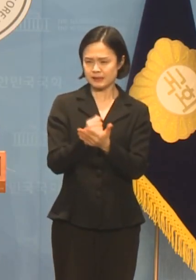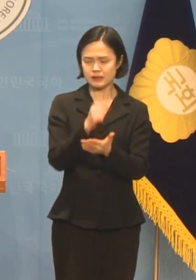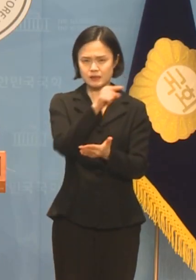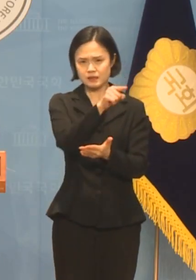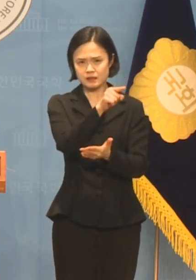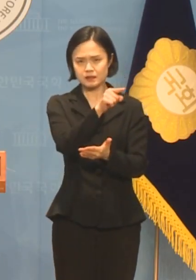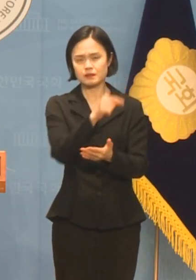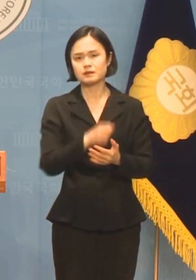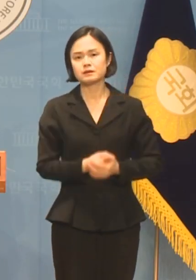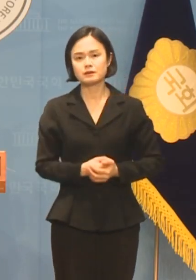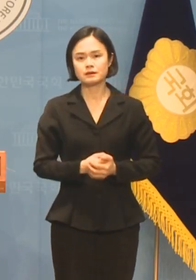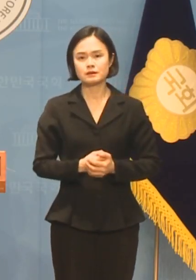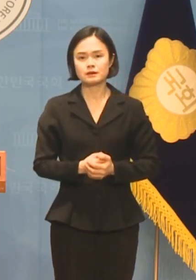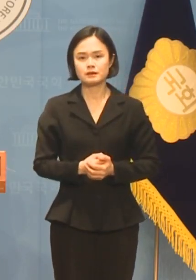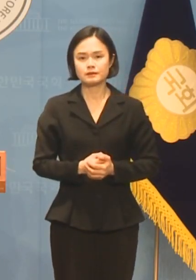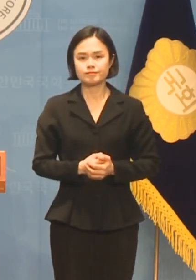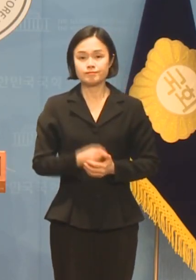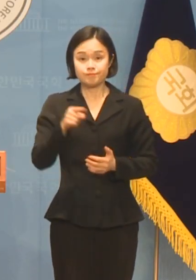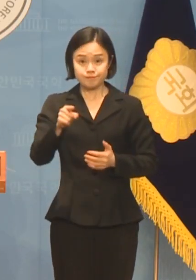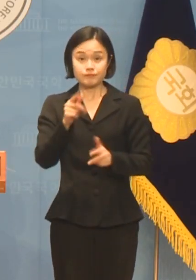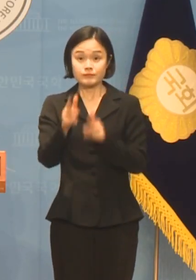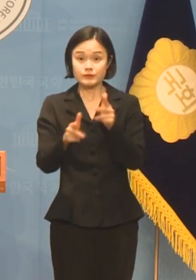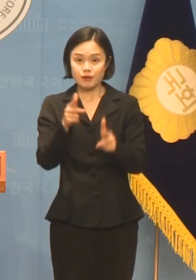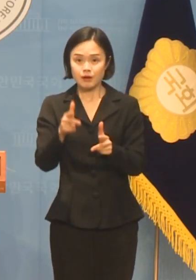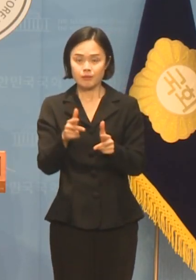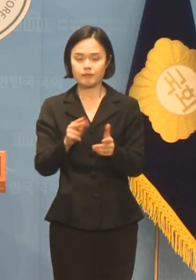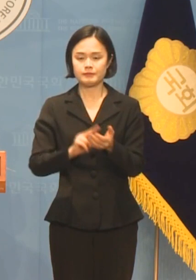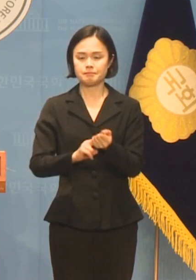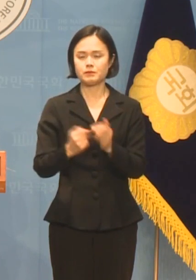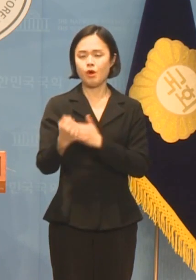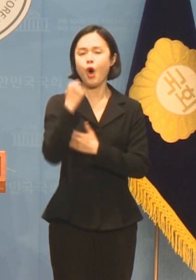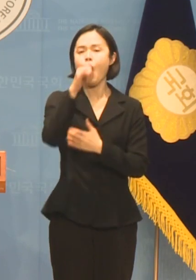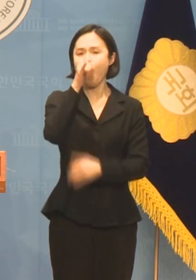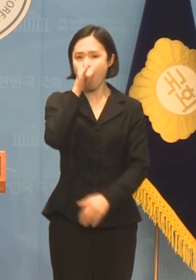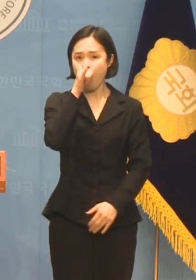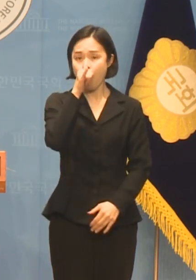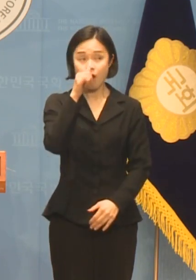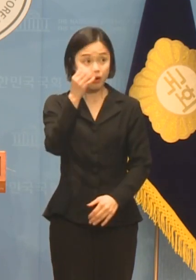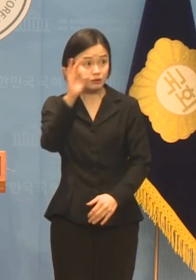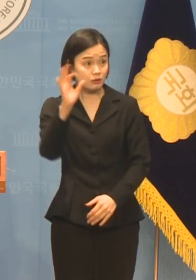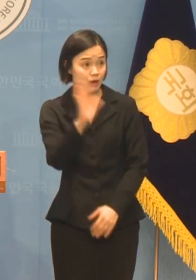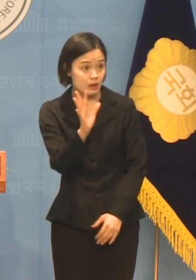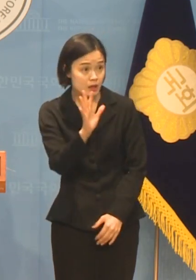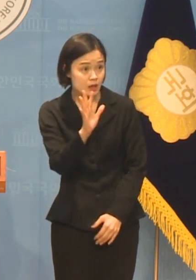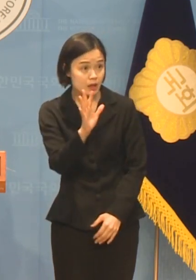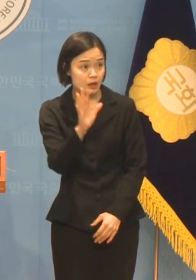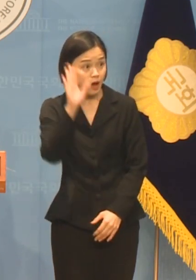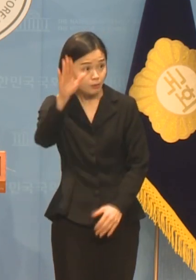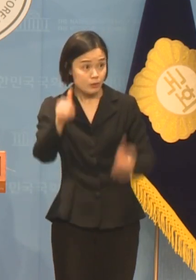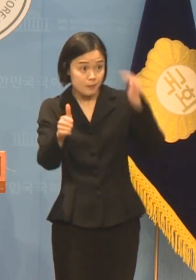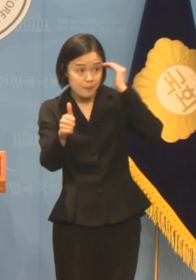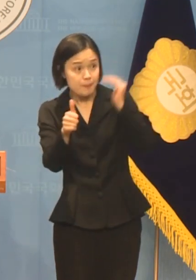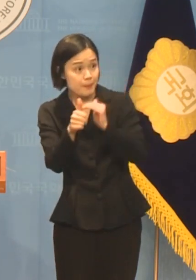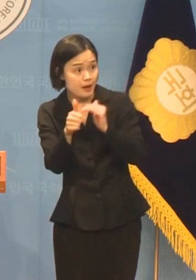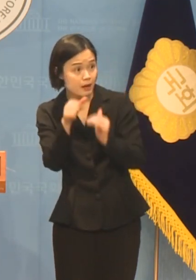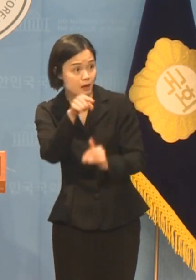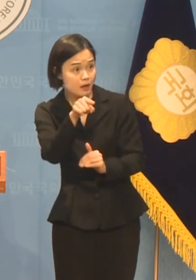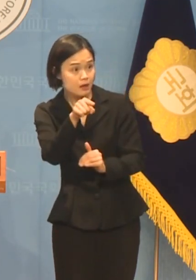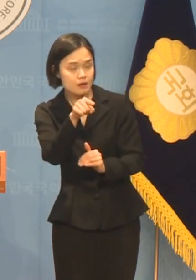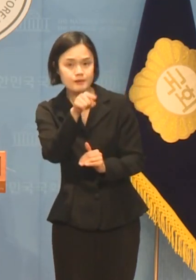대왕고래의 잠재력을 부정하고 후속 시추 작업을 가로막는다면 이는 정쟁의